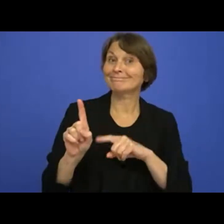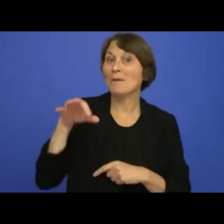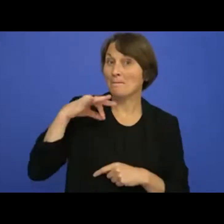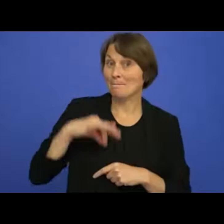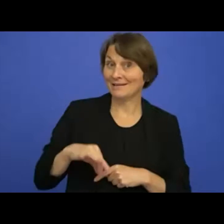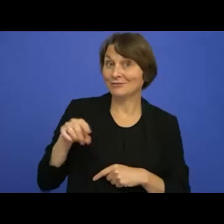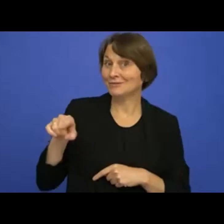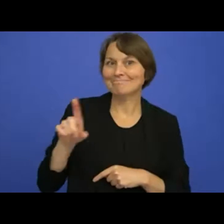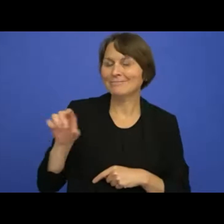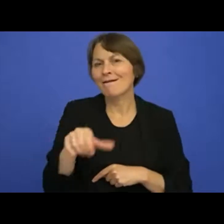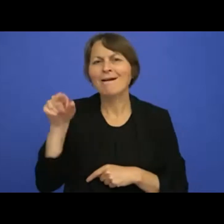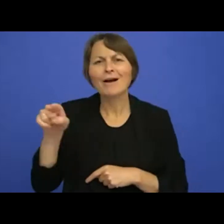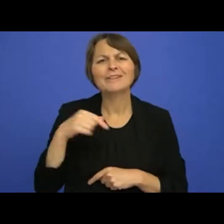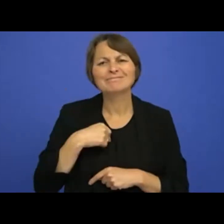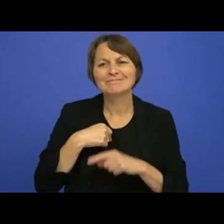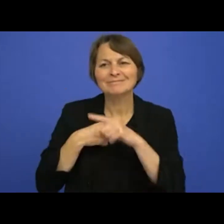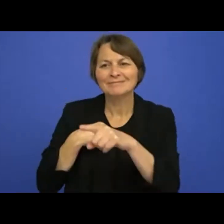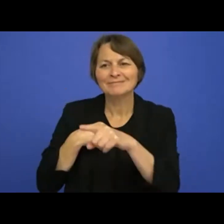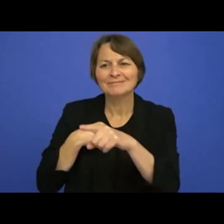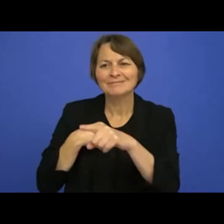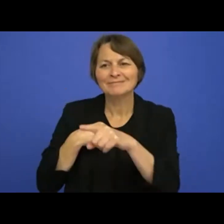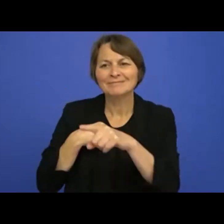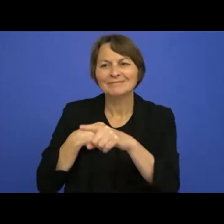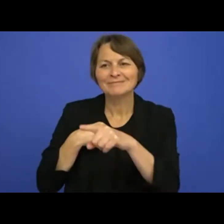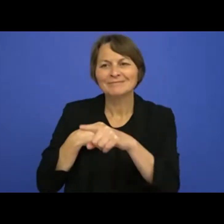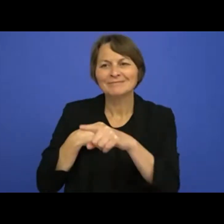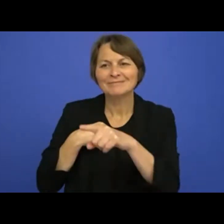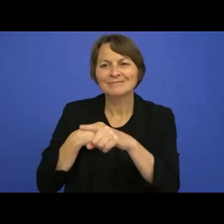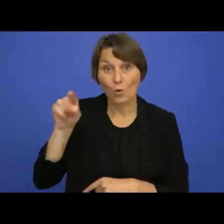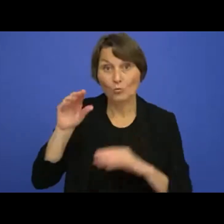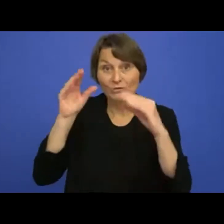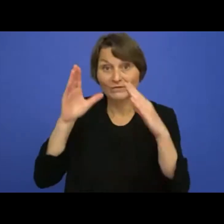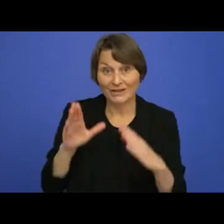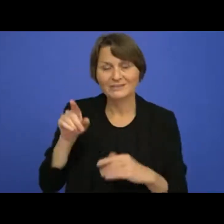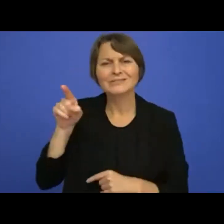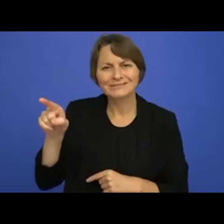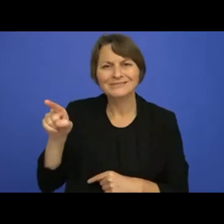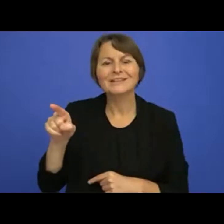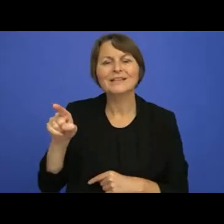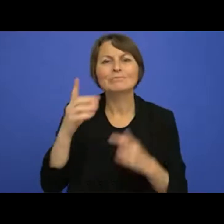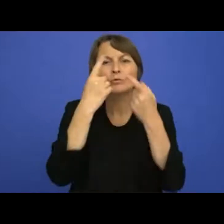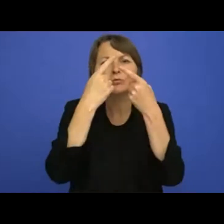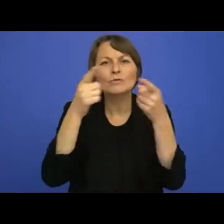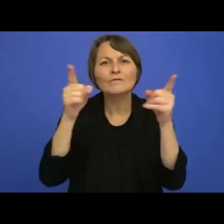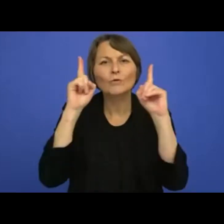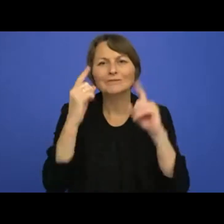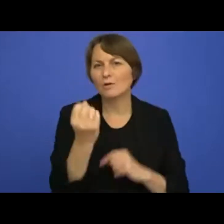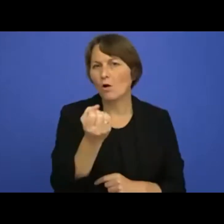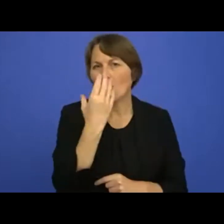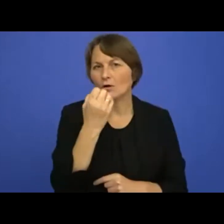Alors, cet après-midi, nous, ministre de l'Éducation du Libéria, professeur Sonny, nous